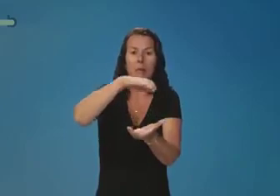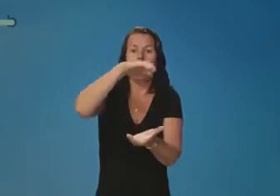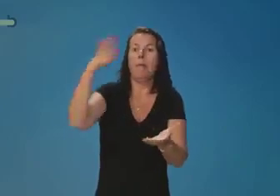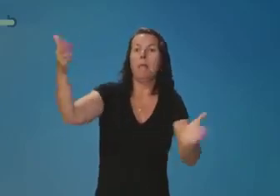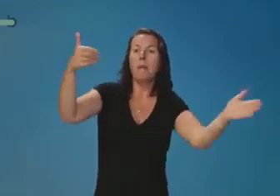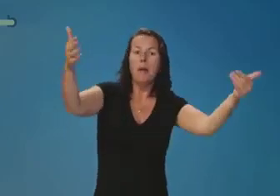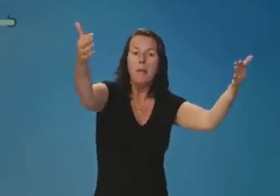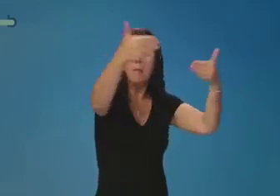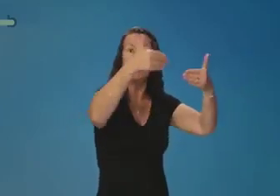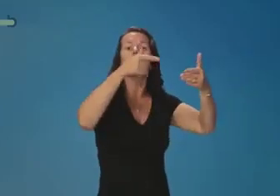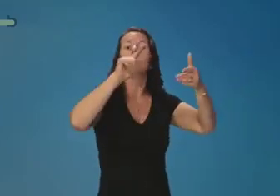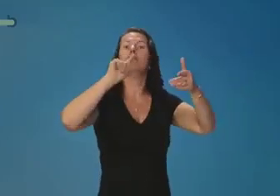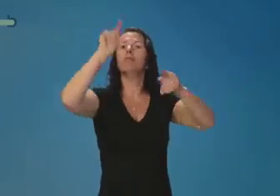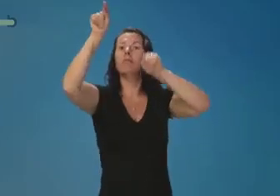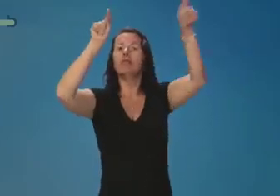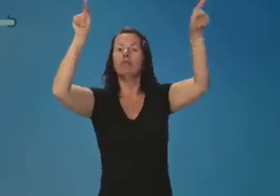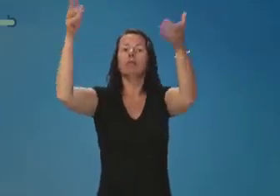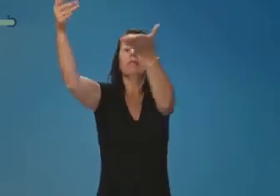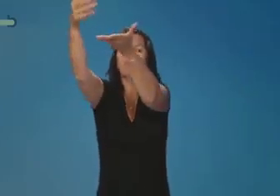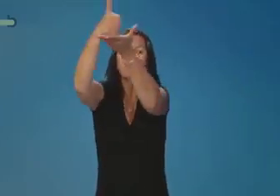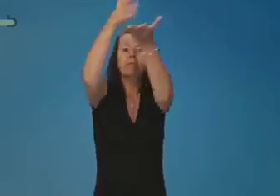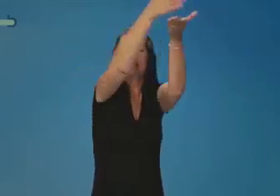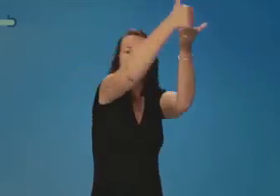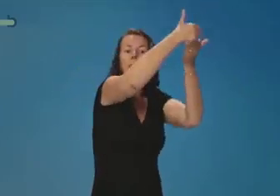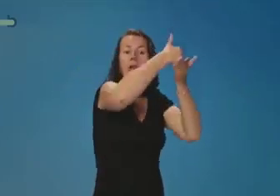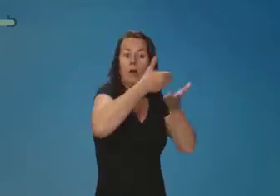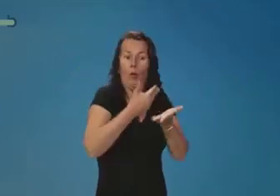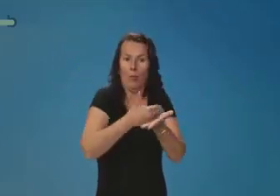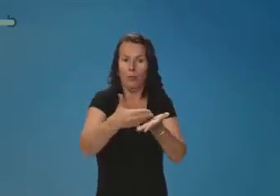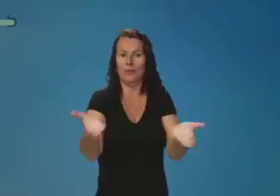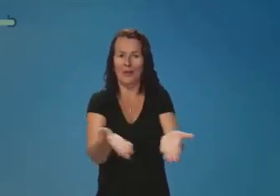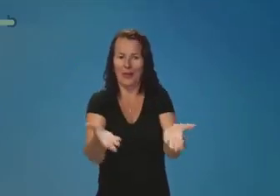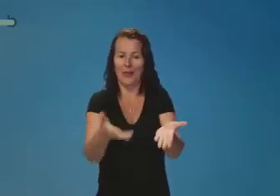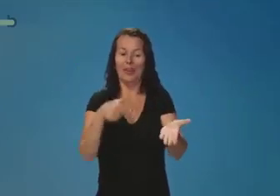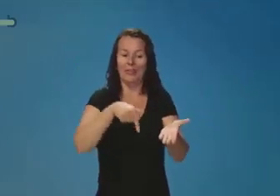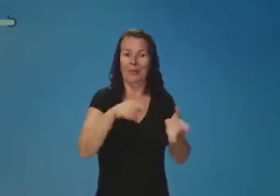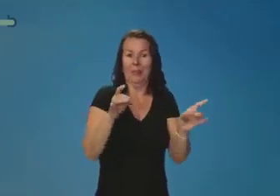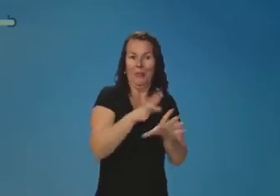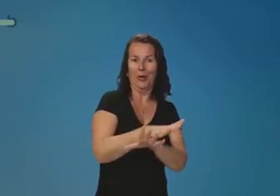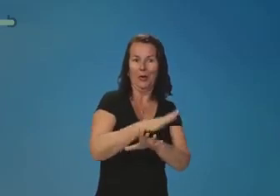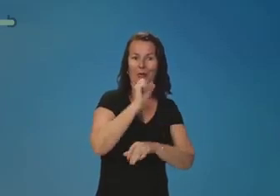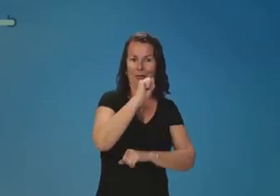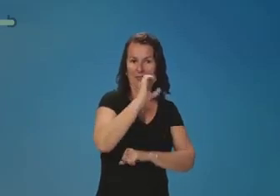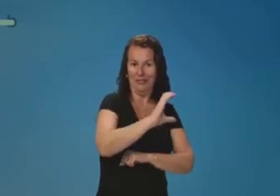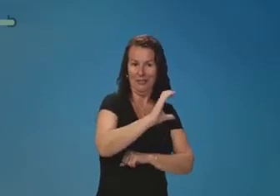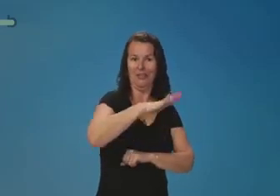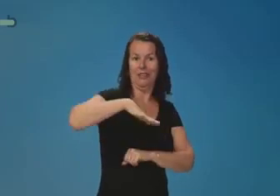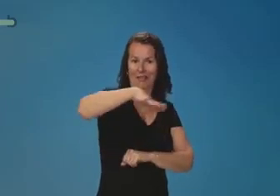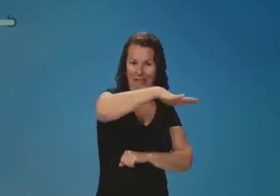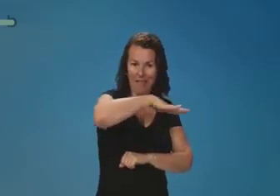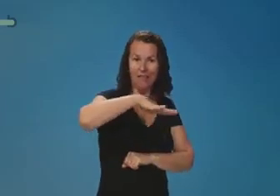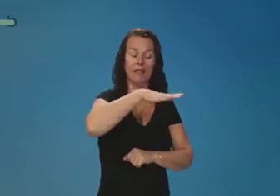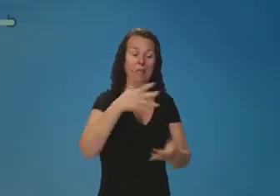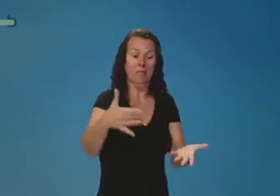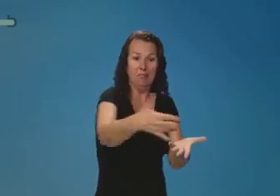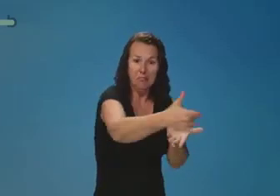por outras universidades que iniciaram suas coletas de dados. A coleta no estado de Santa Catarina foi concluída, e